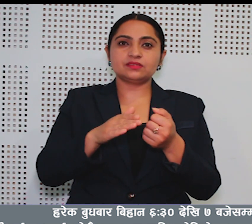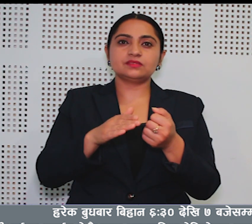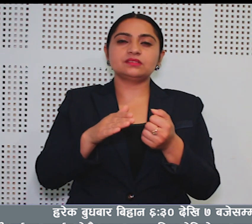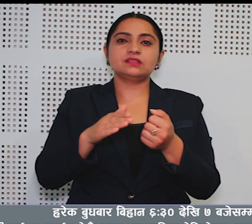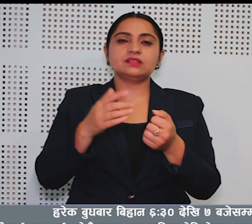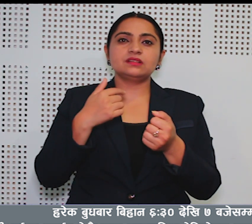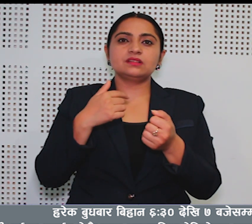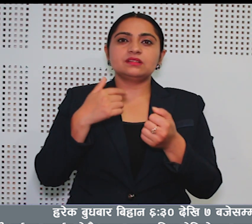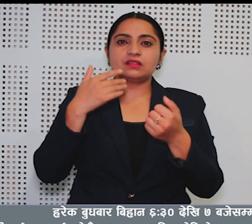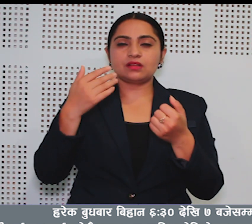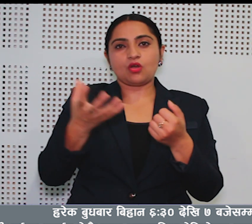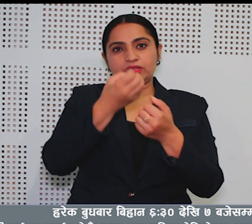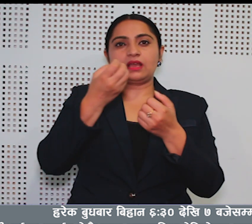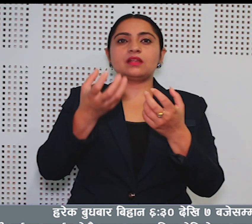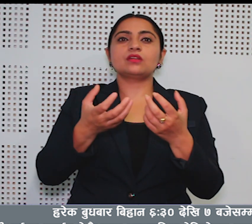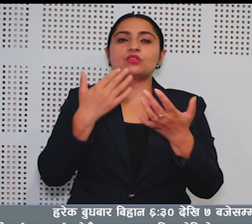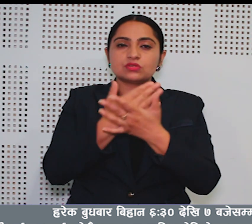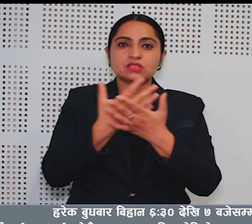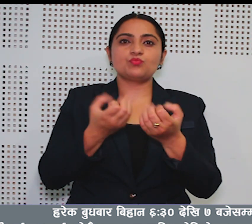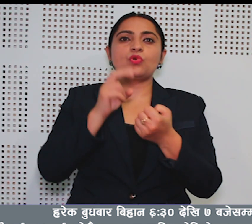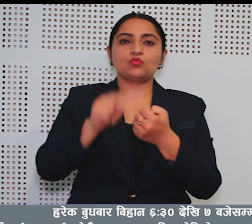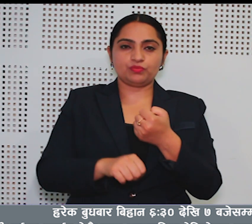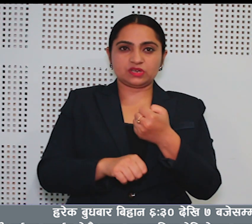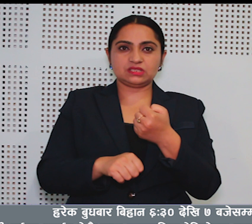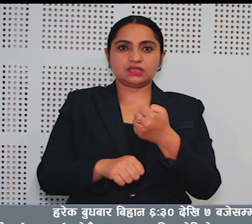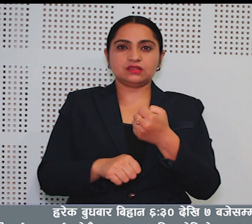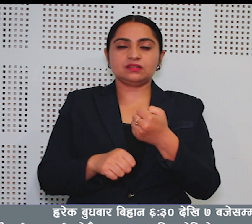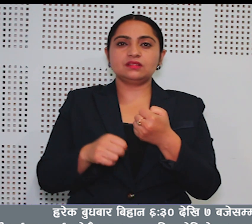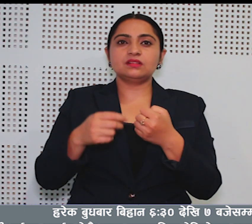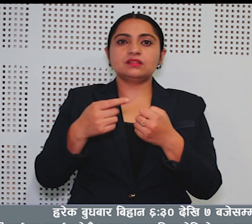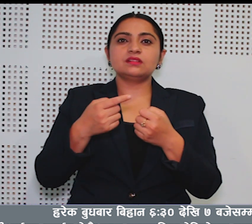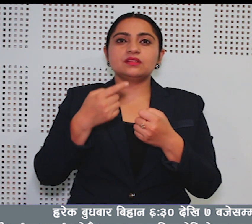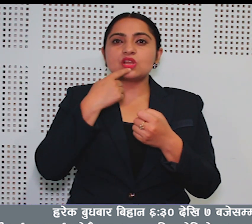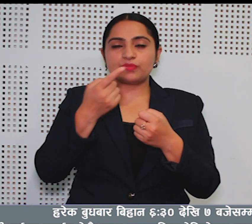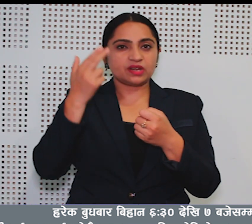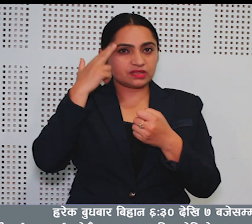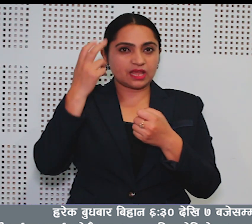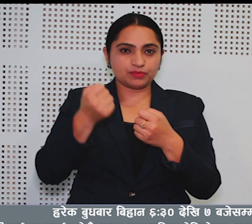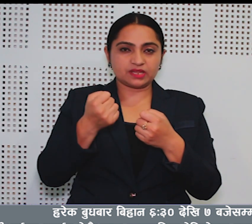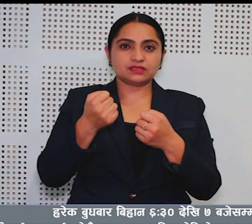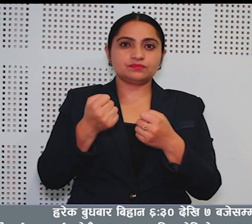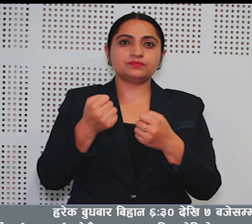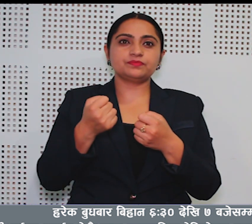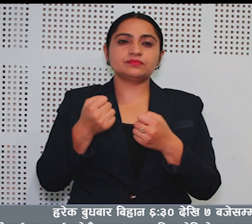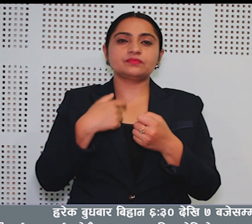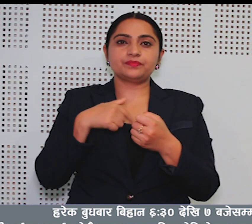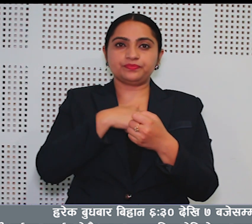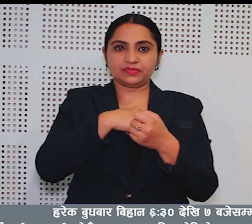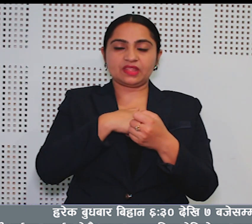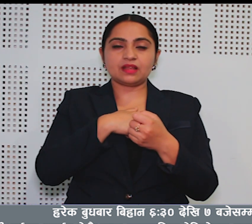हक हकदार दियौ, कहूँ देलकै तो हमरो सुन के तकतै तो ठीक है। नमस्कार, थिलेश्वरनाथ नगर पालिका वार्ड